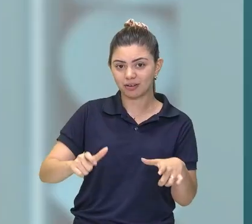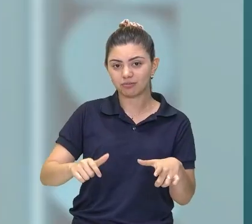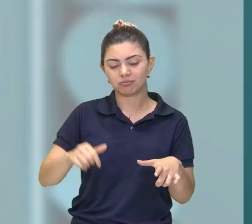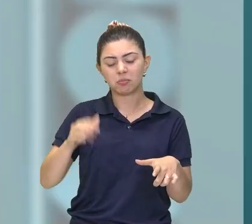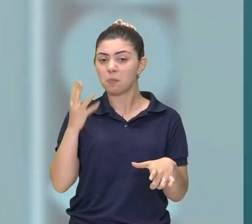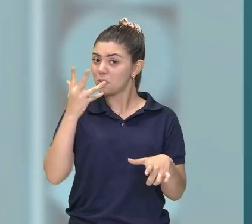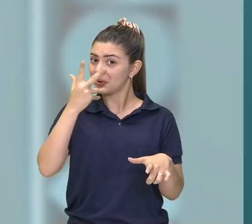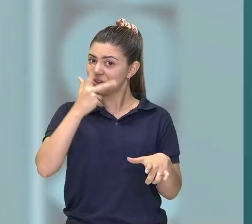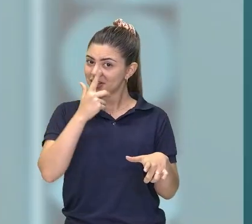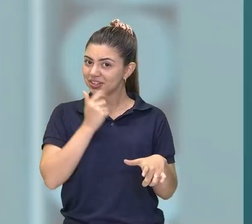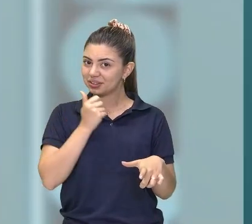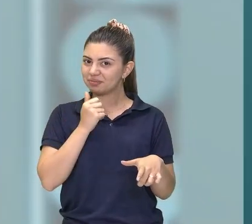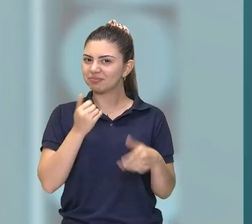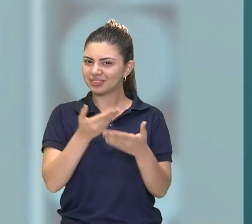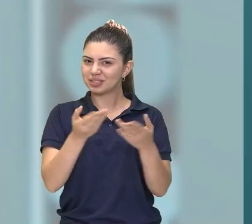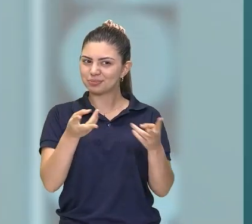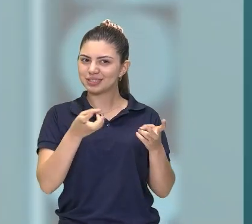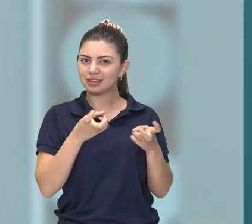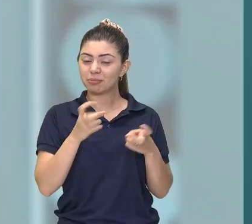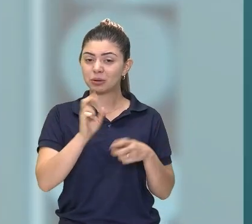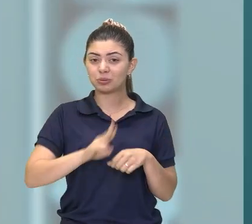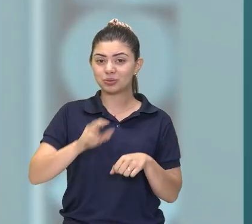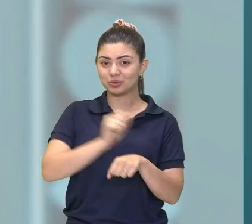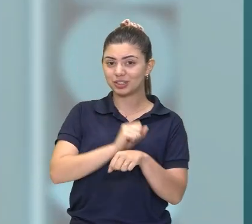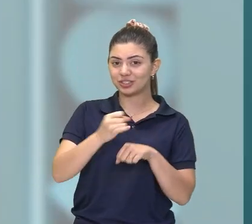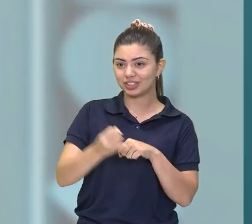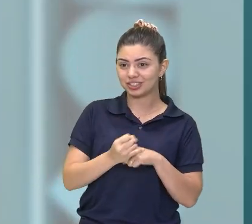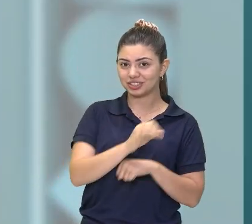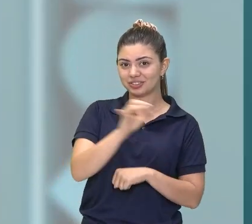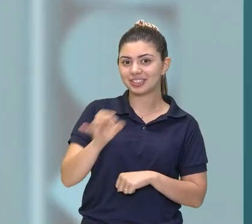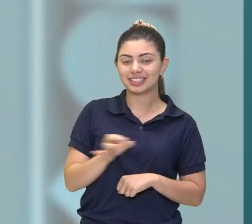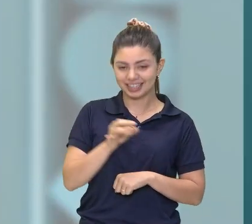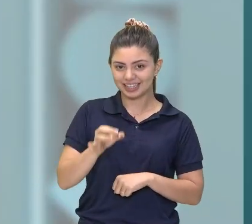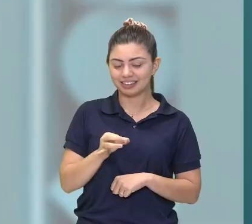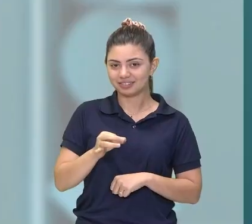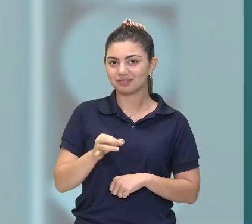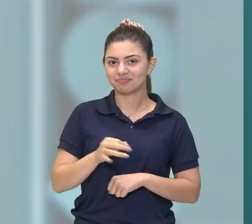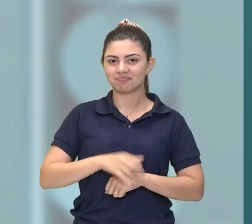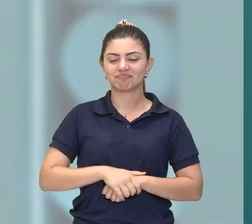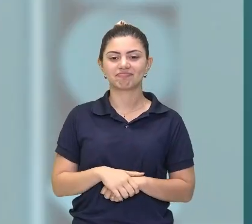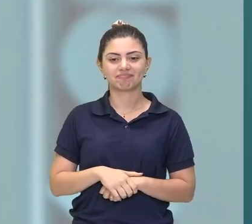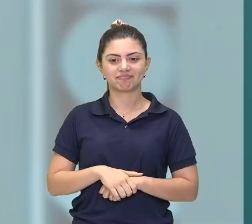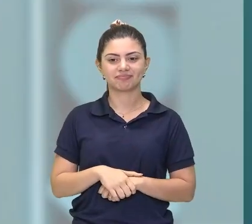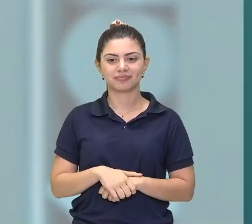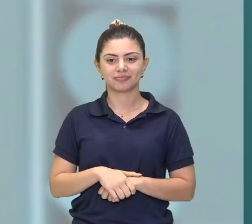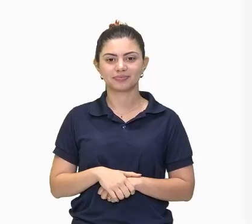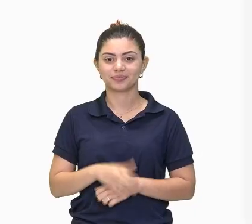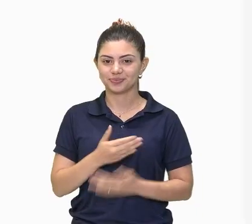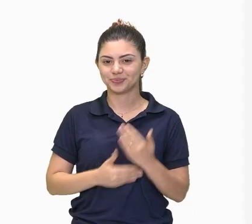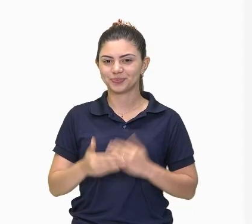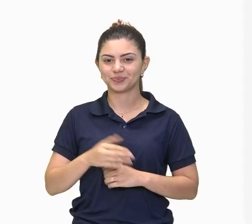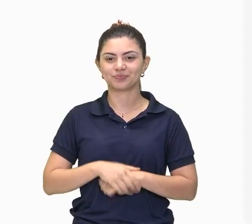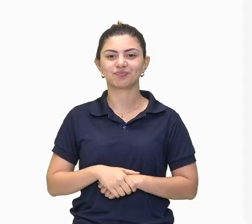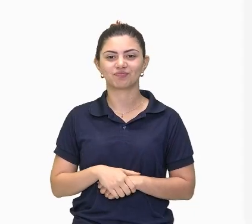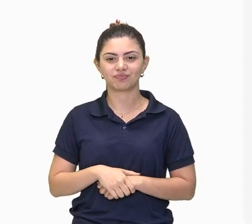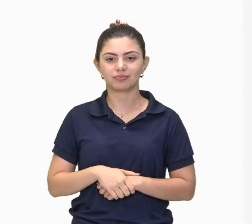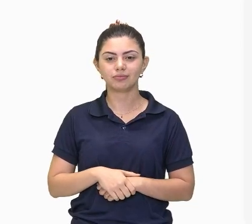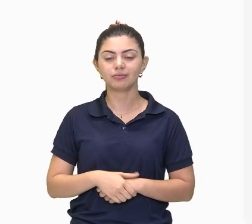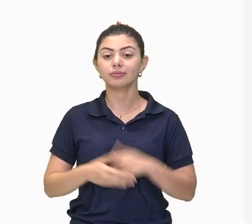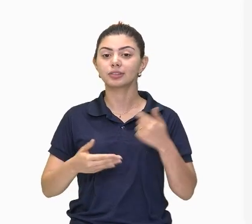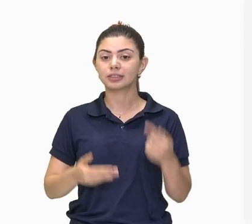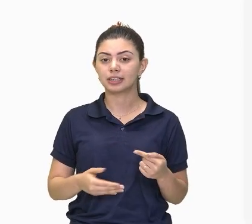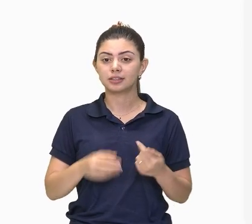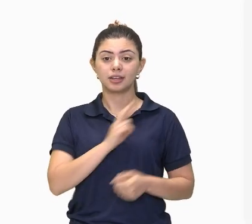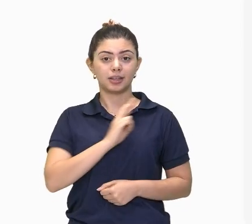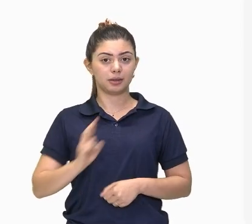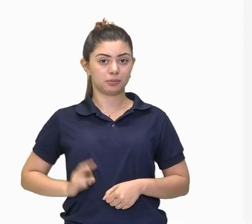lugar bonito. Perceba os adjetivos sendo trabalhados aí também durante essa exposição, tá bom? Vamos continuar. Na